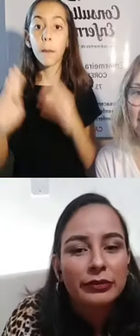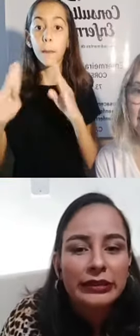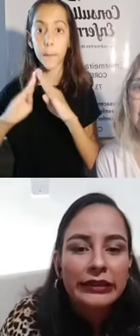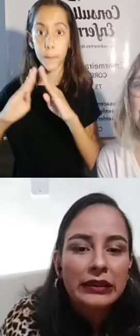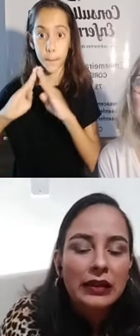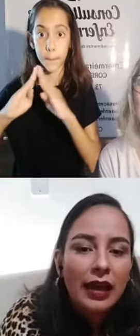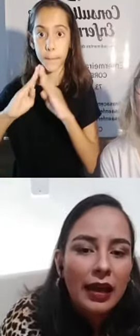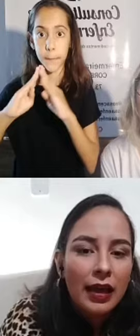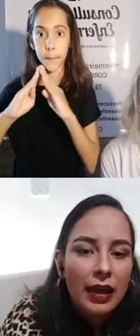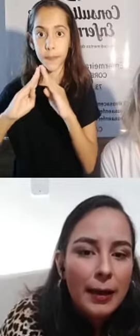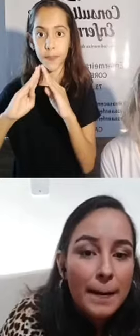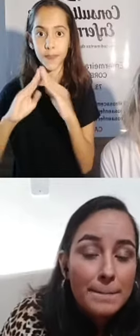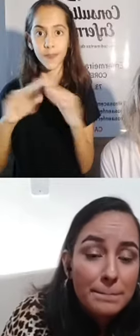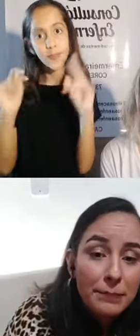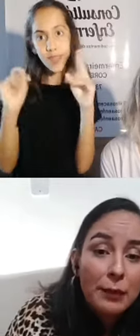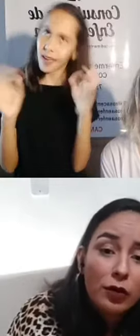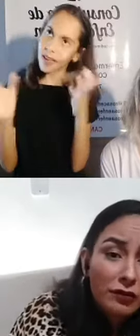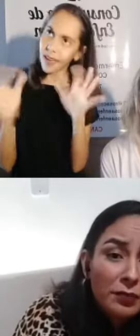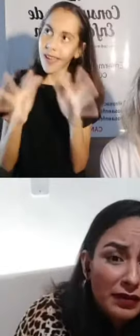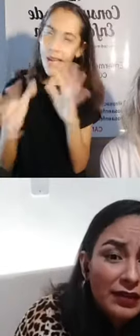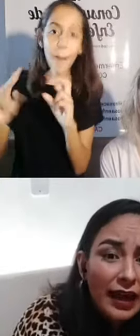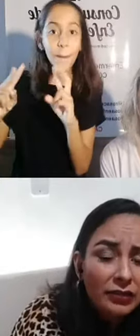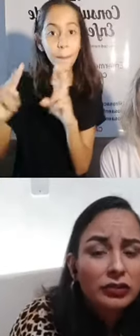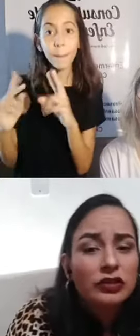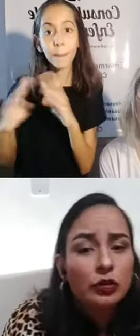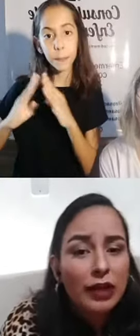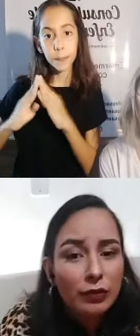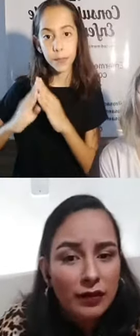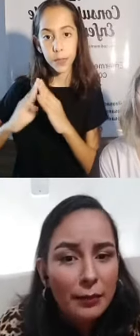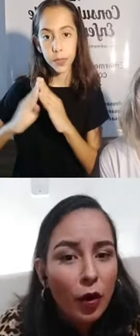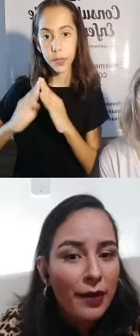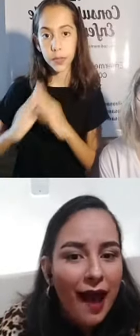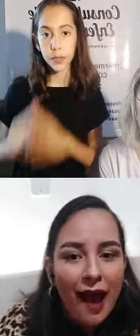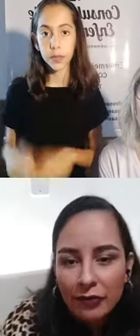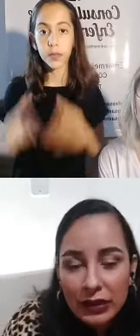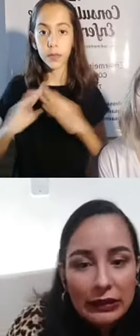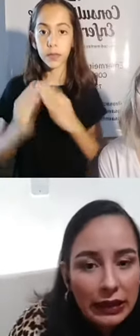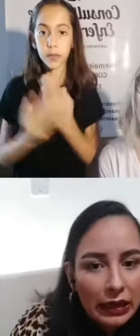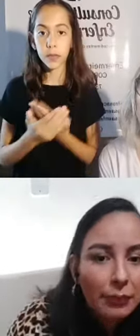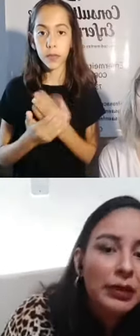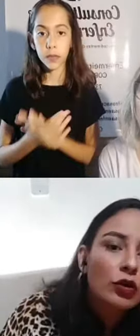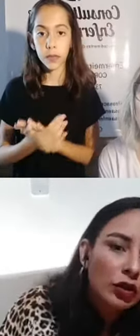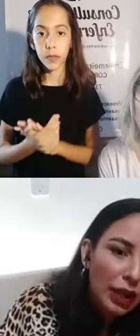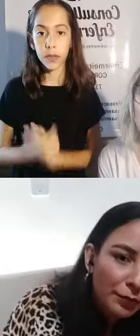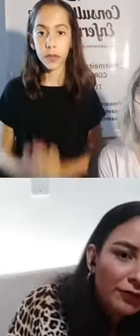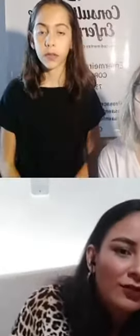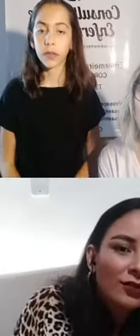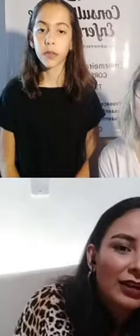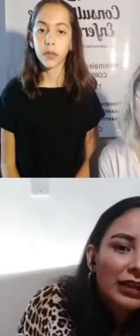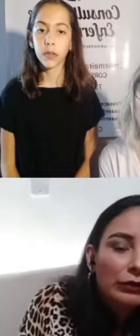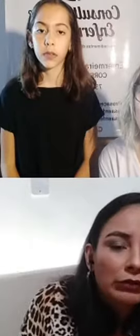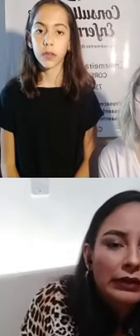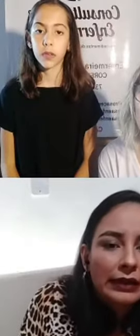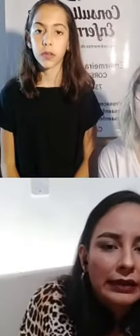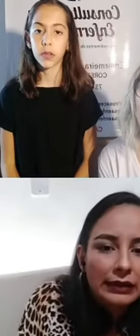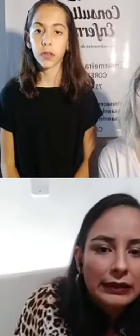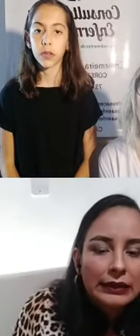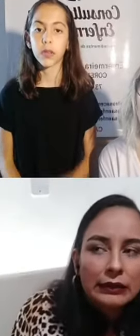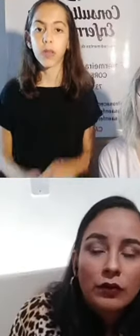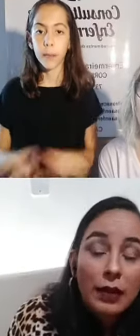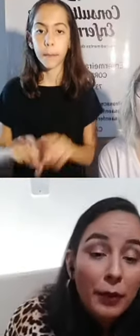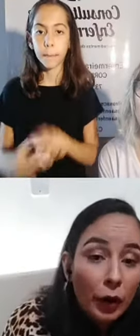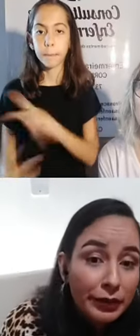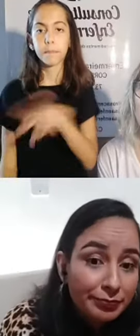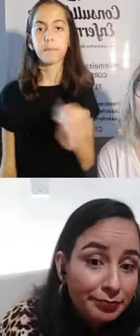tempo. Depois eu vim para a cidade, estudei no CEMOB a vida inteira, me tornei professora dentro